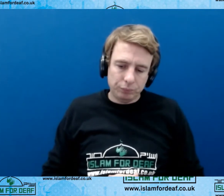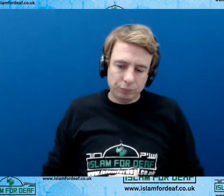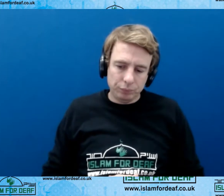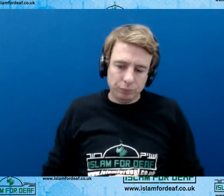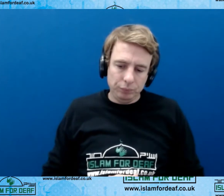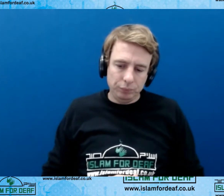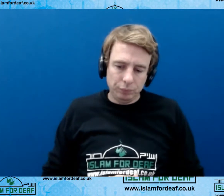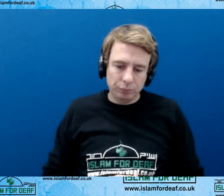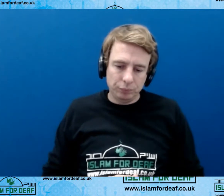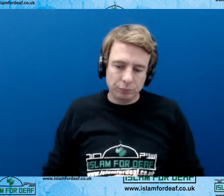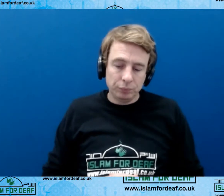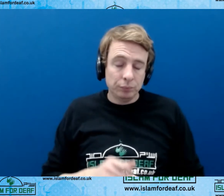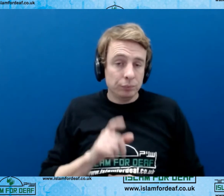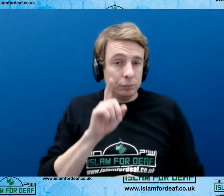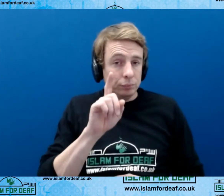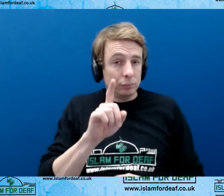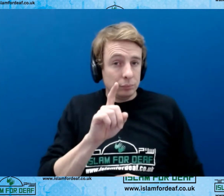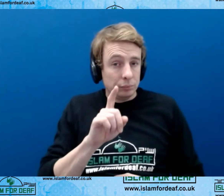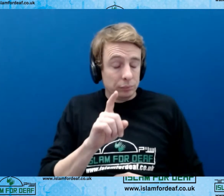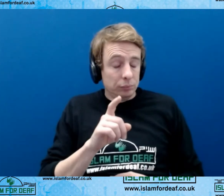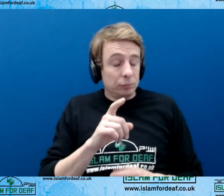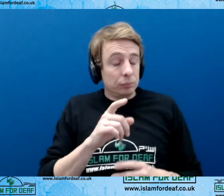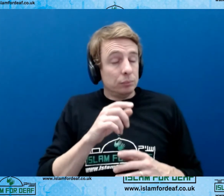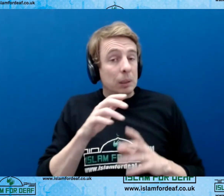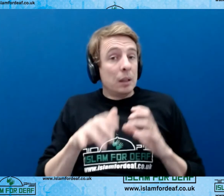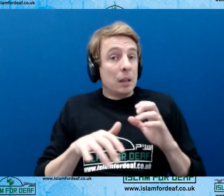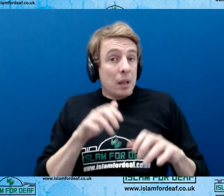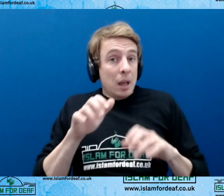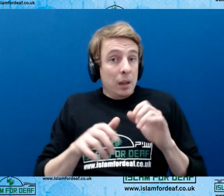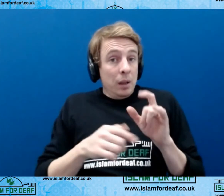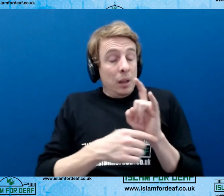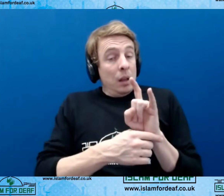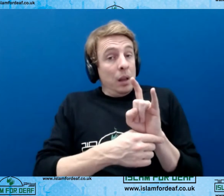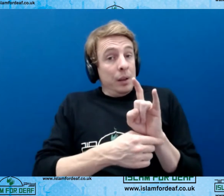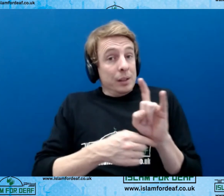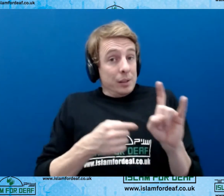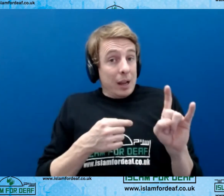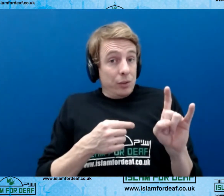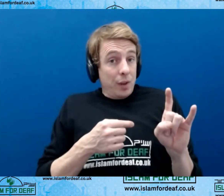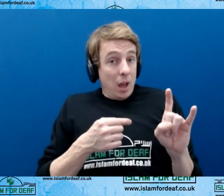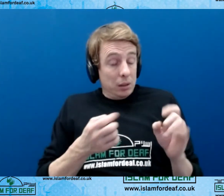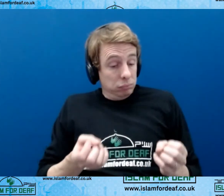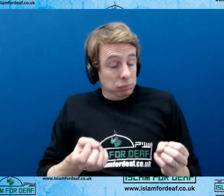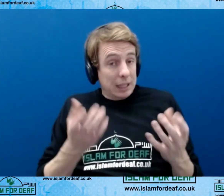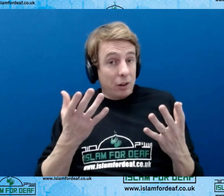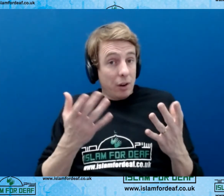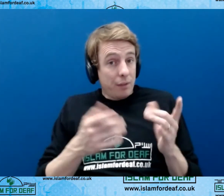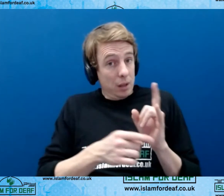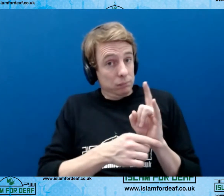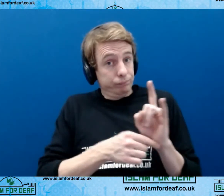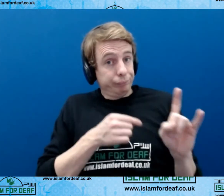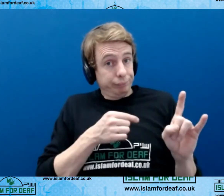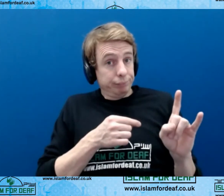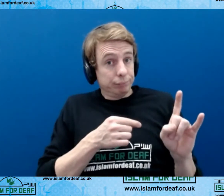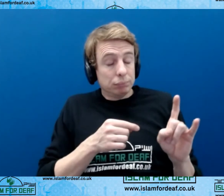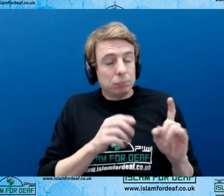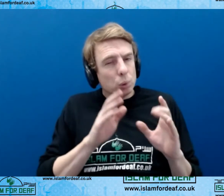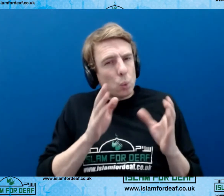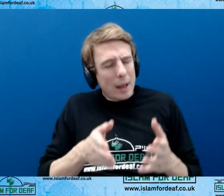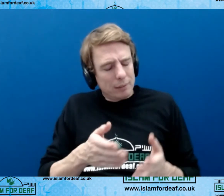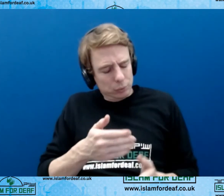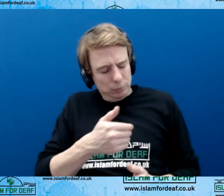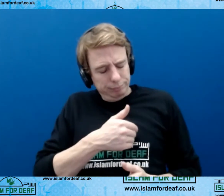slaughtering must be sincerely for the sake of Allah, the Most High. ثم قال تعالى إن شانئك أي إن